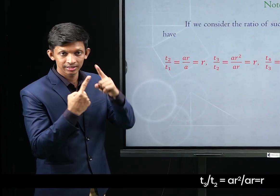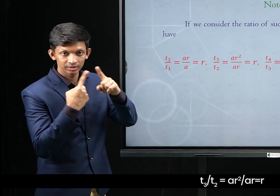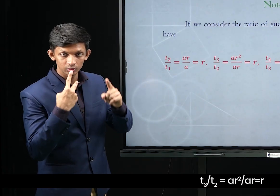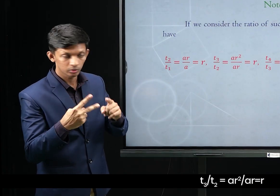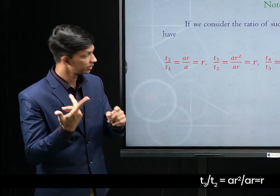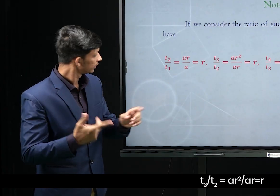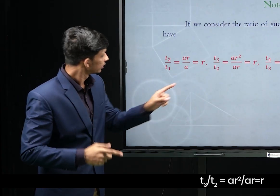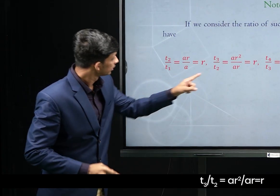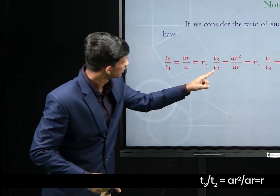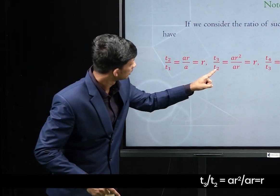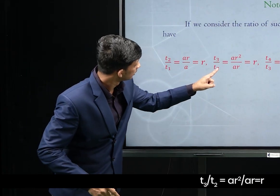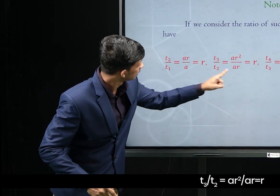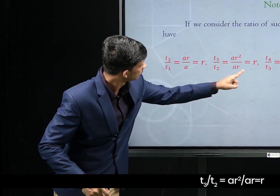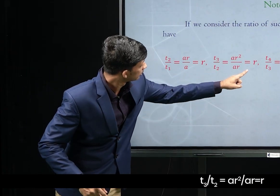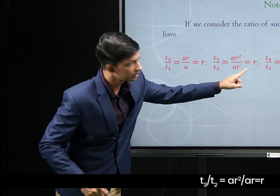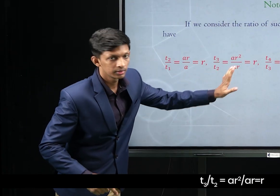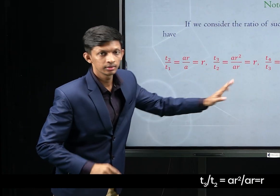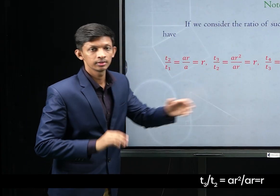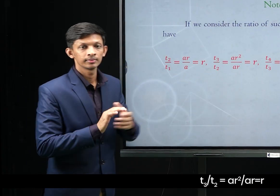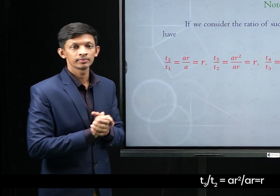T3/T2 equals RR,